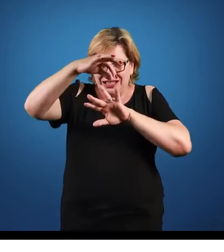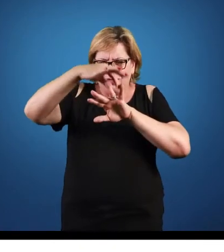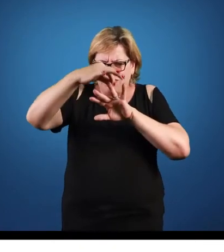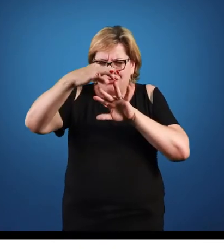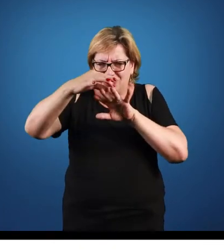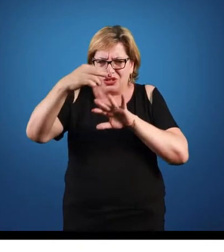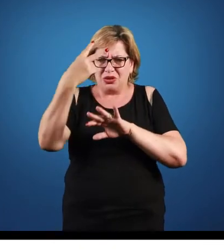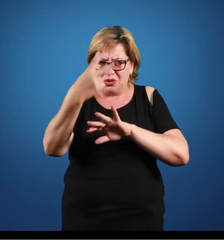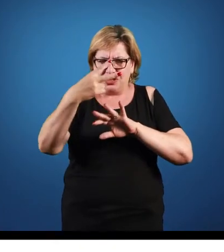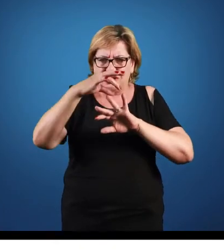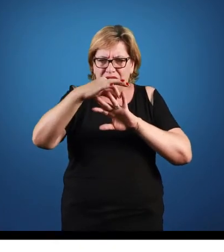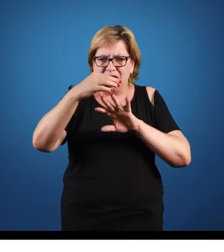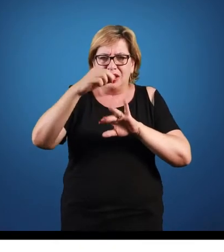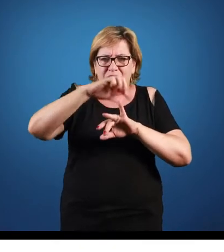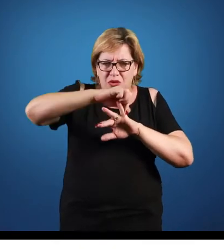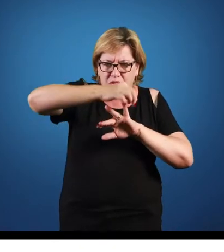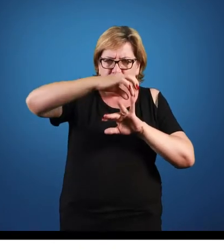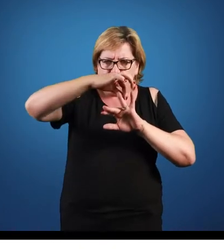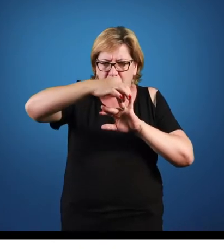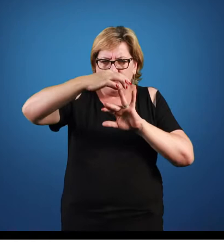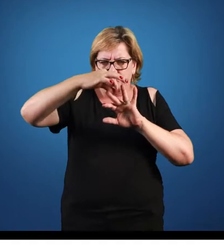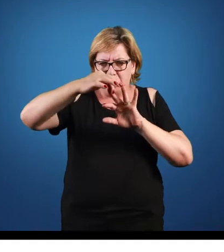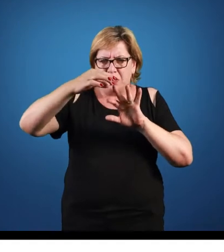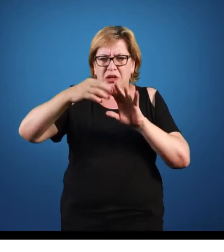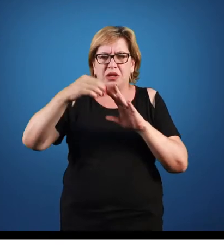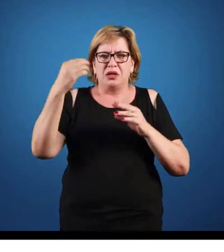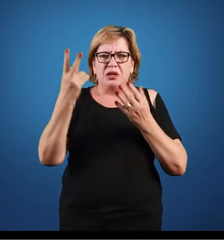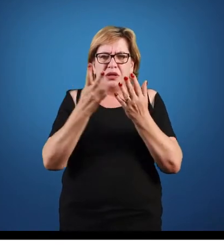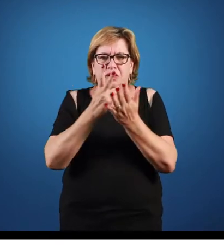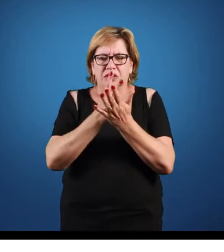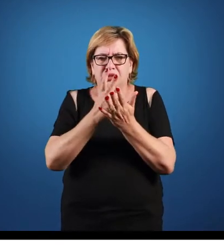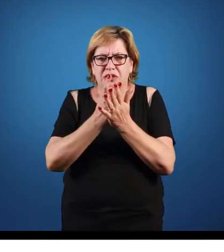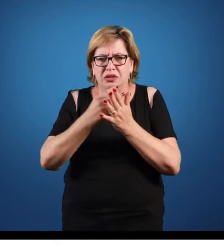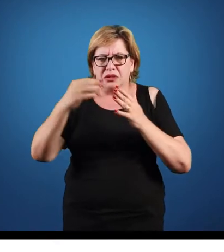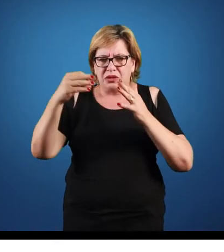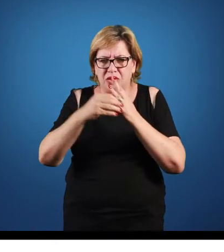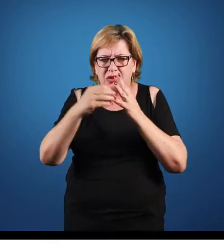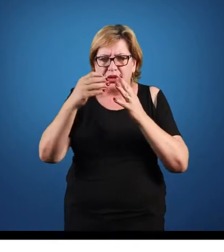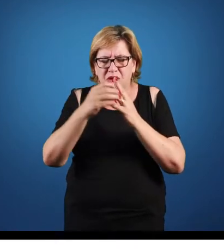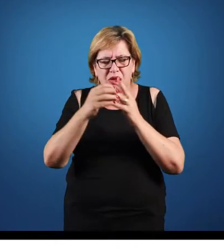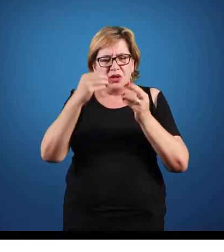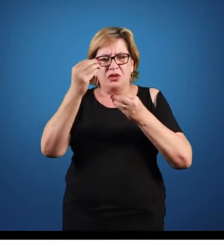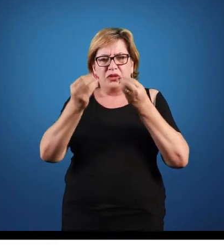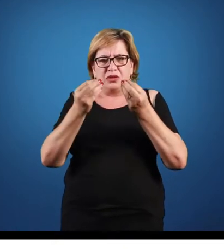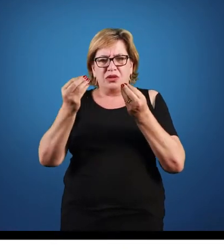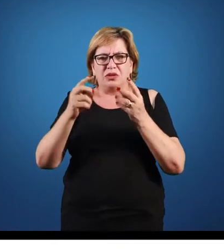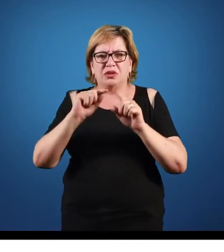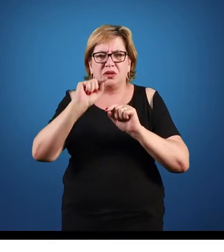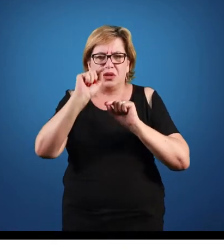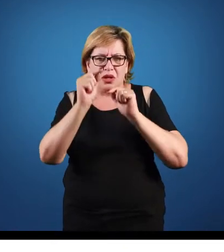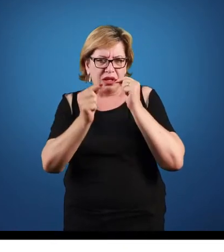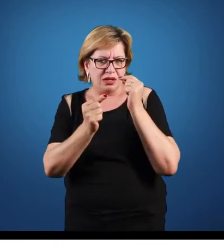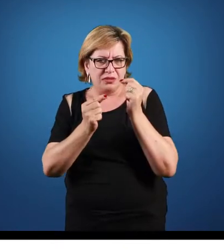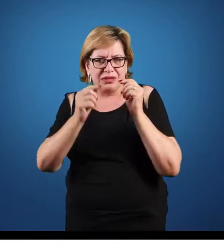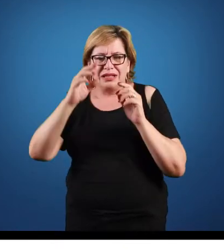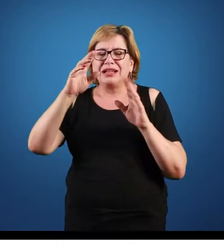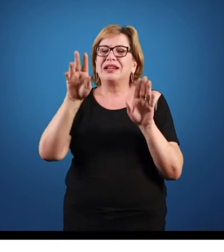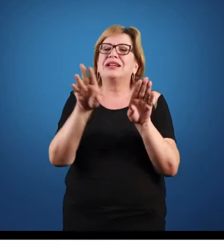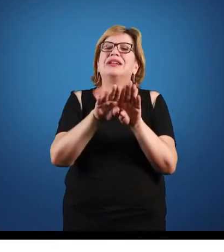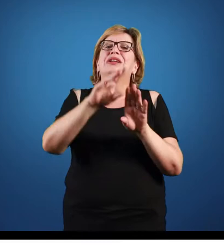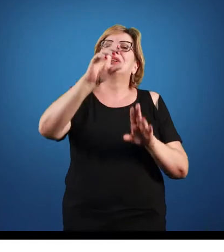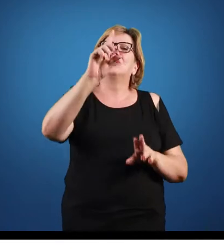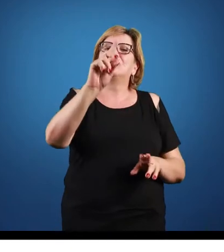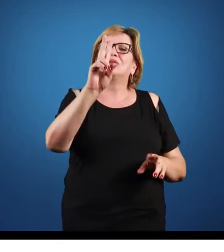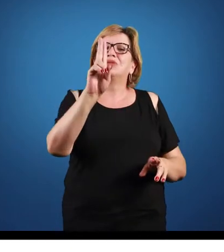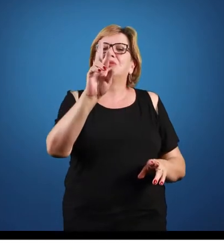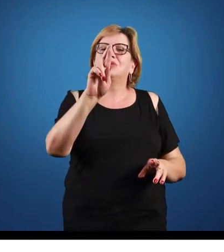personagem então são cinco dedos não foi nada de parada e depois disso ela é essa parte de dois reboques aqui não